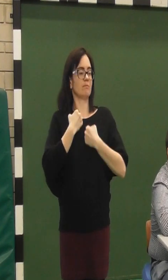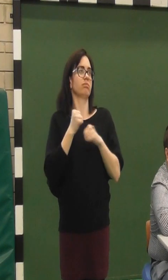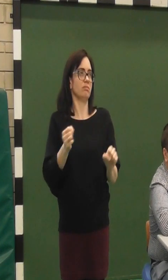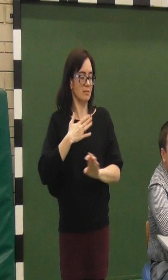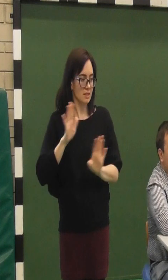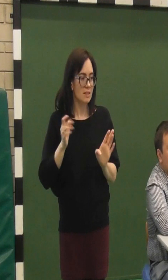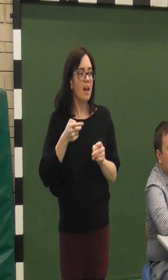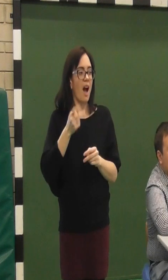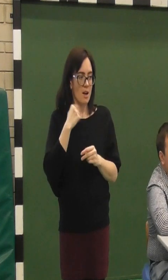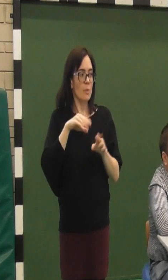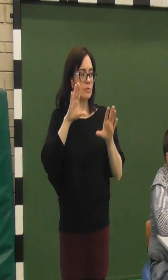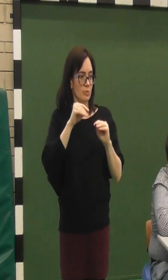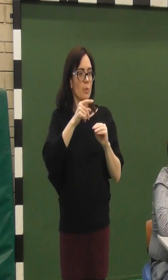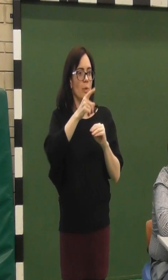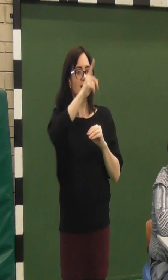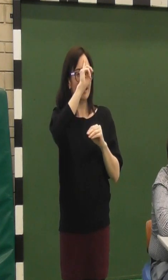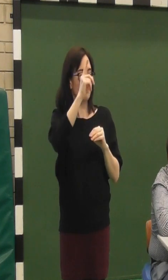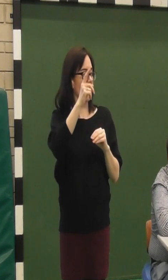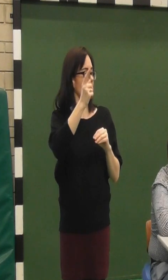nagyon sok német lakásból